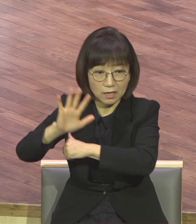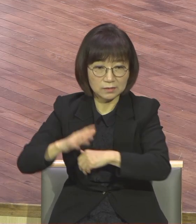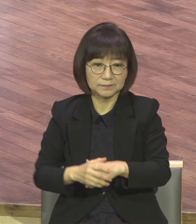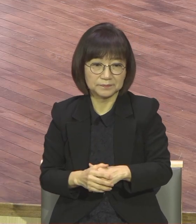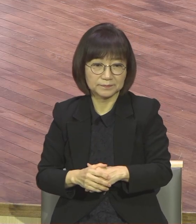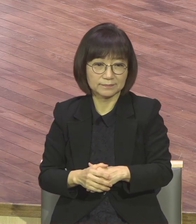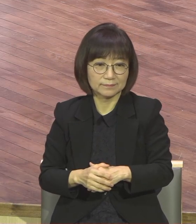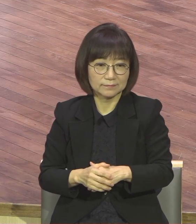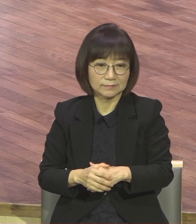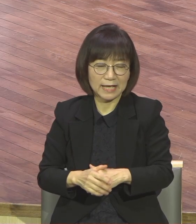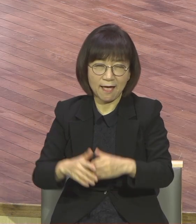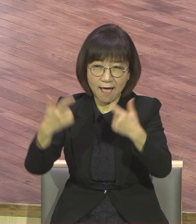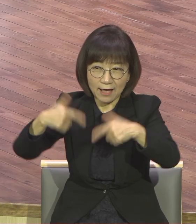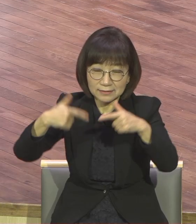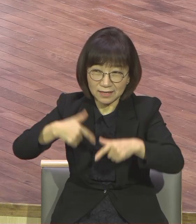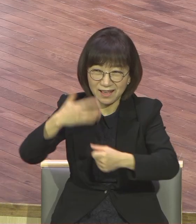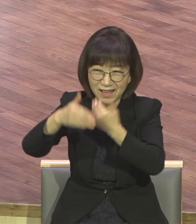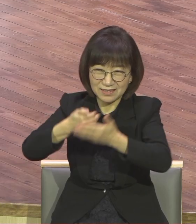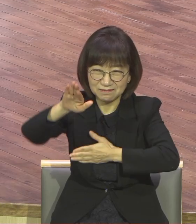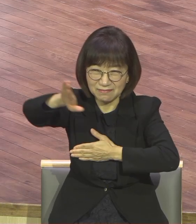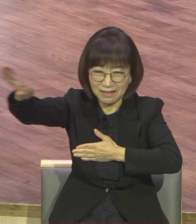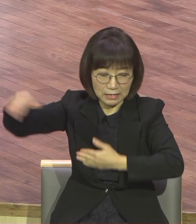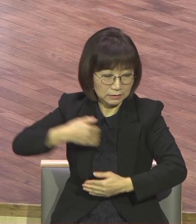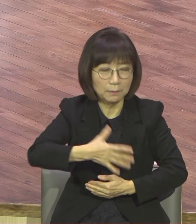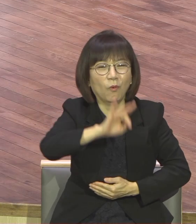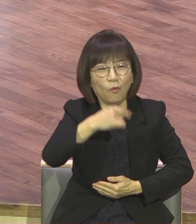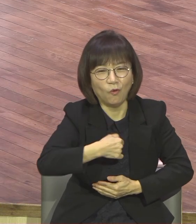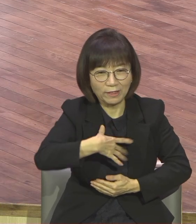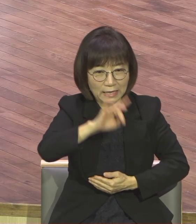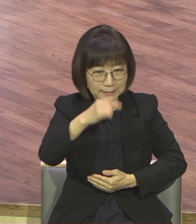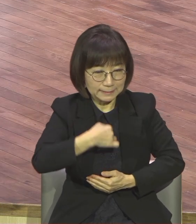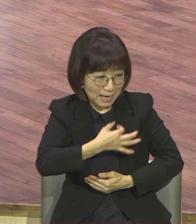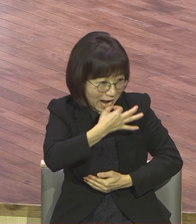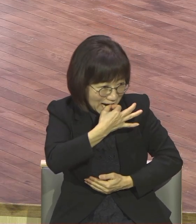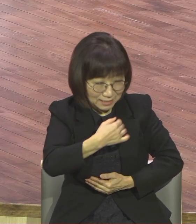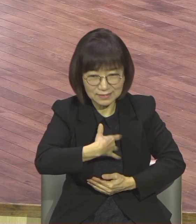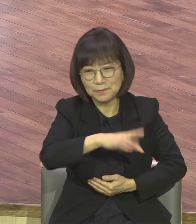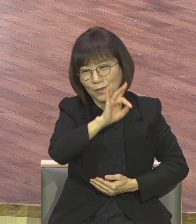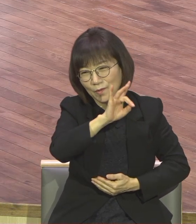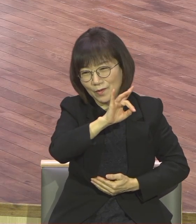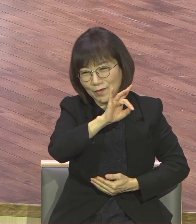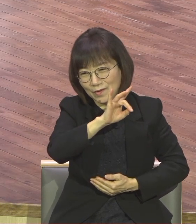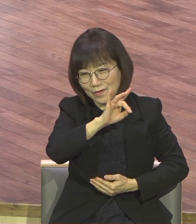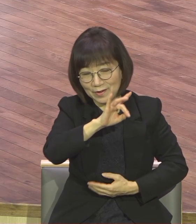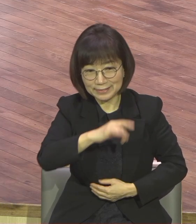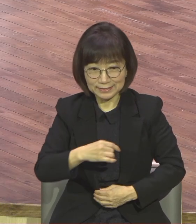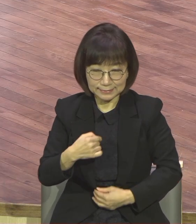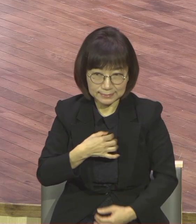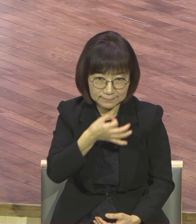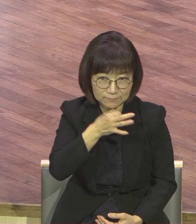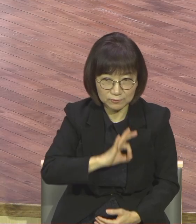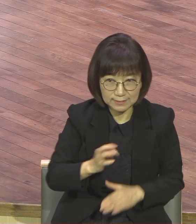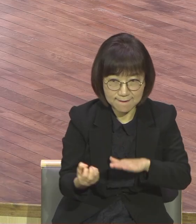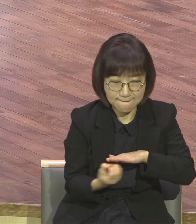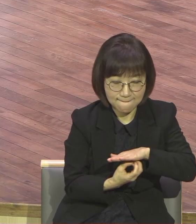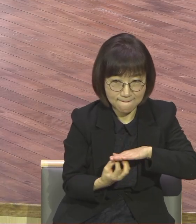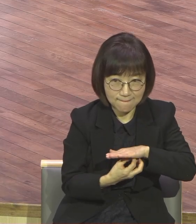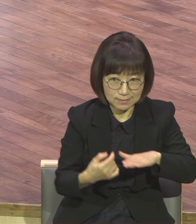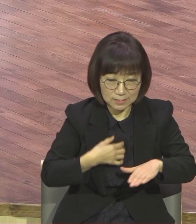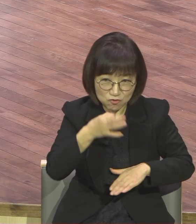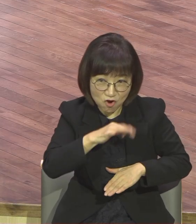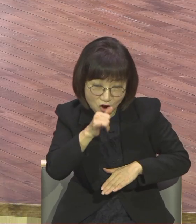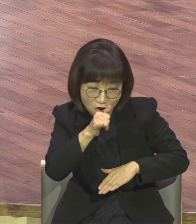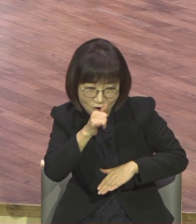하지 어떤 게 자기 중심이야? 나 중심이야. 나 중심. 내가 유익이 되고 내가 혜택을